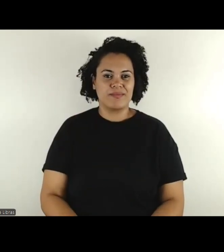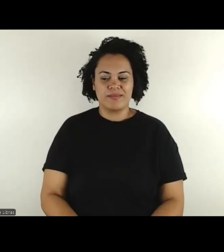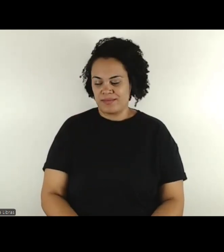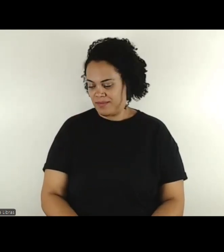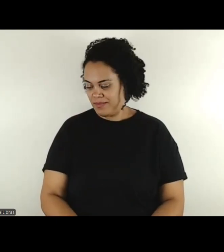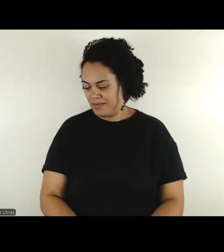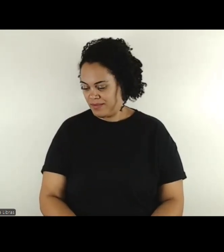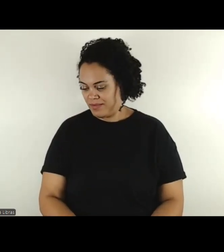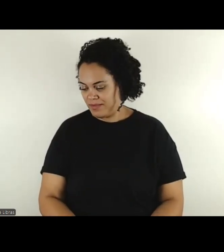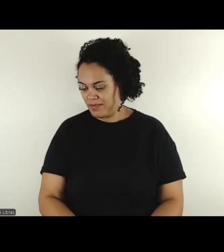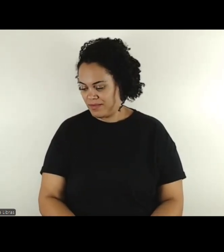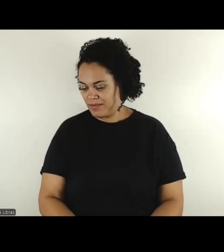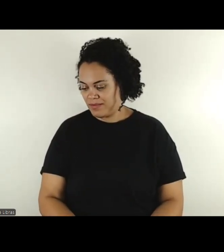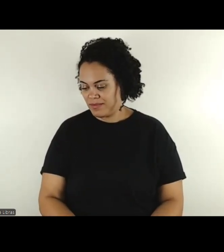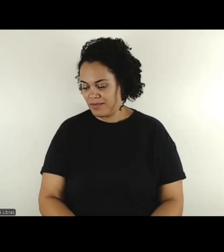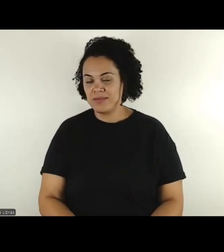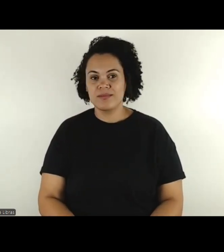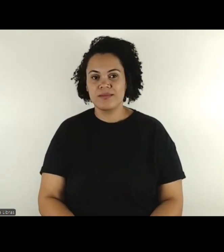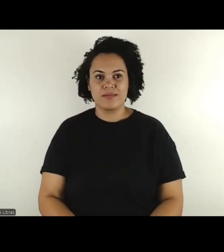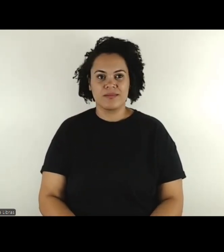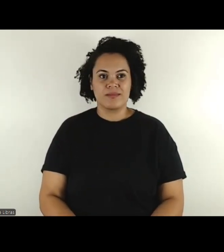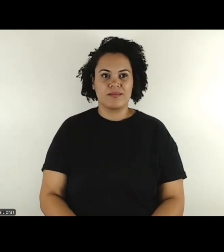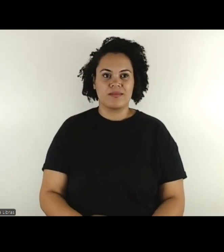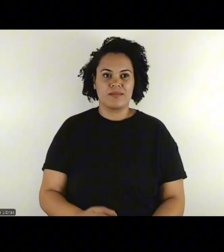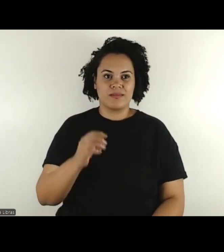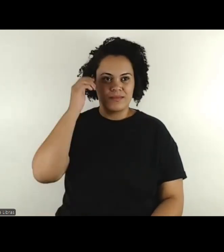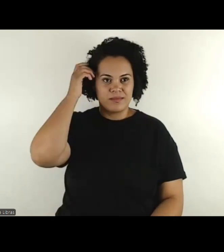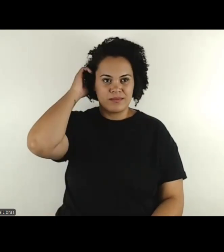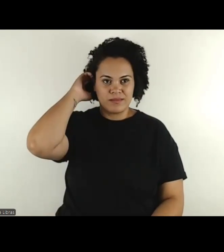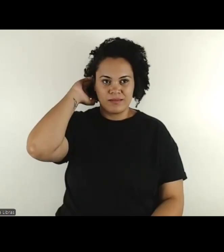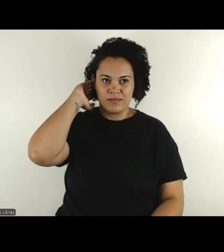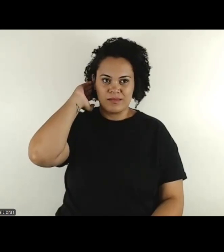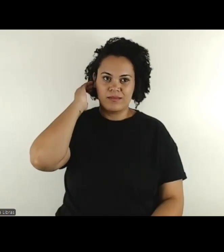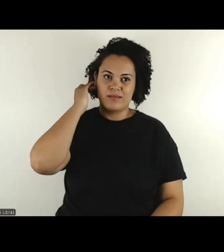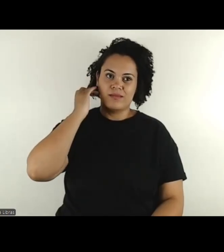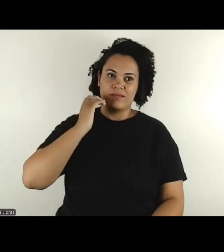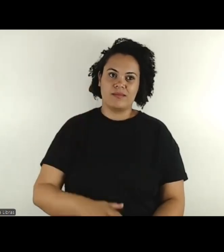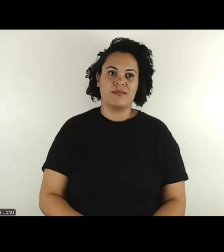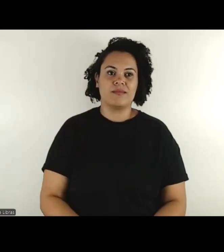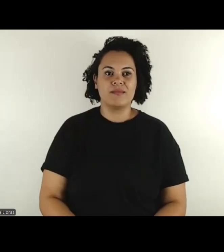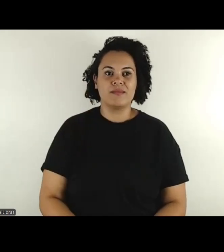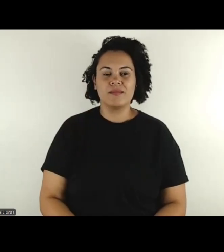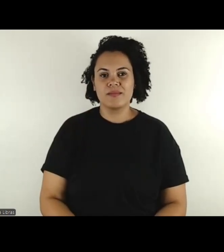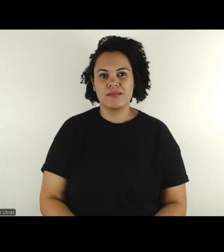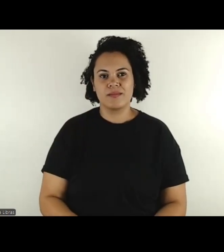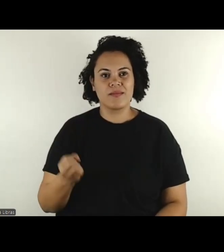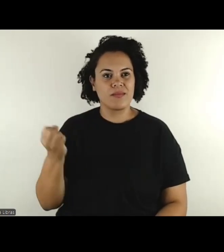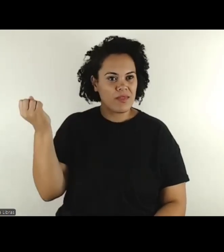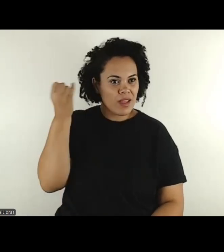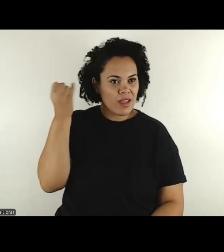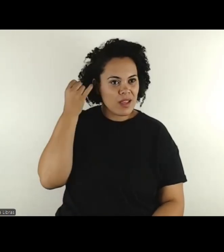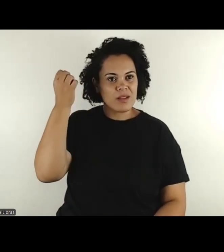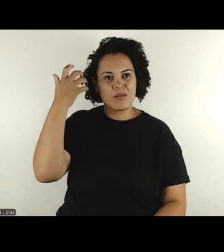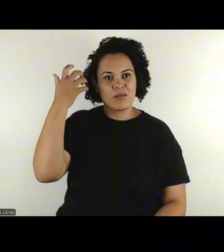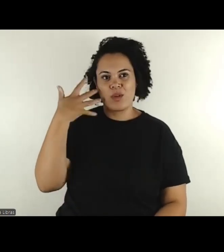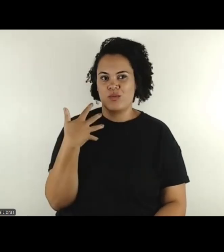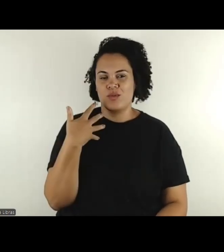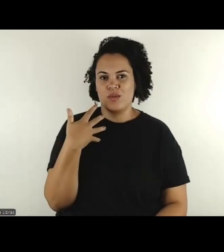Estão ouvindo bem? Sim, Tá? Ótimo. Então, eu vou fazer, né, essa minha